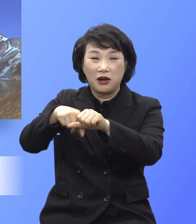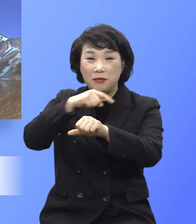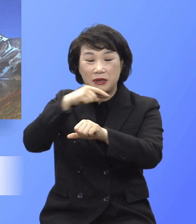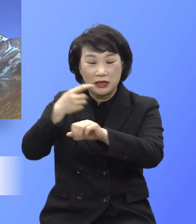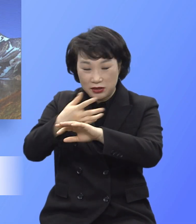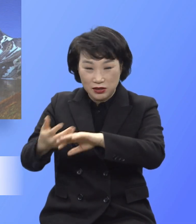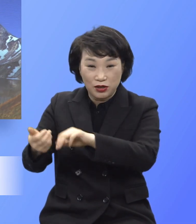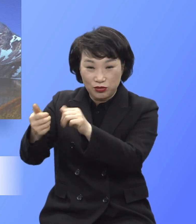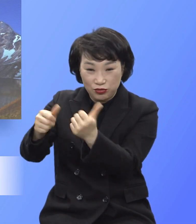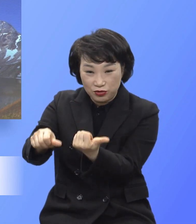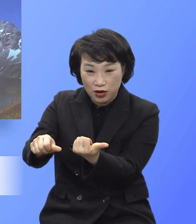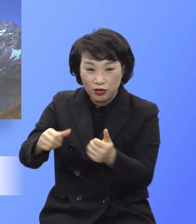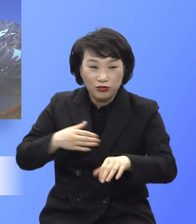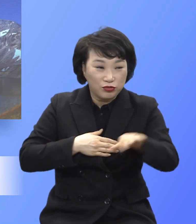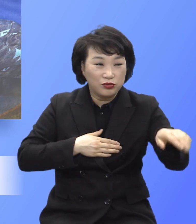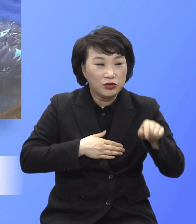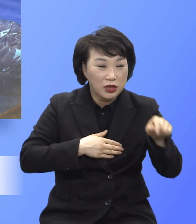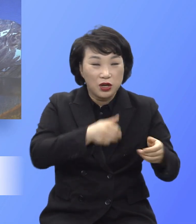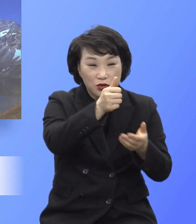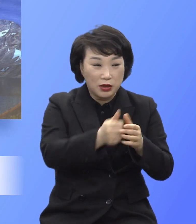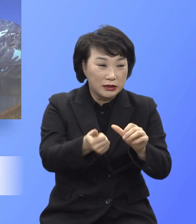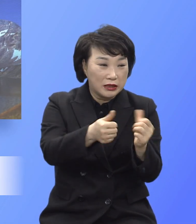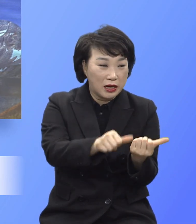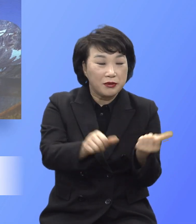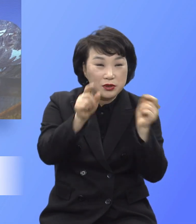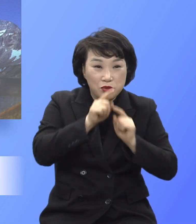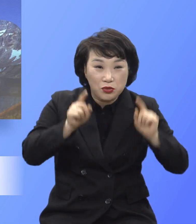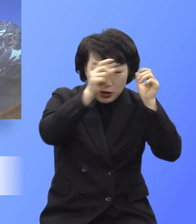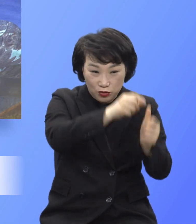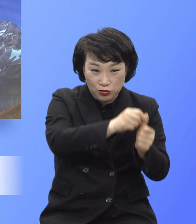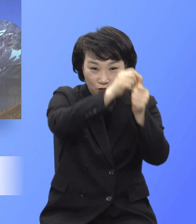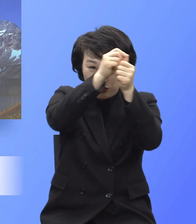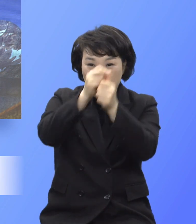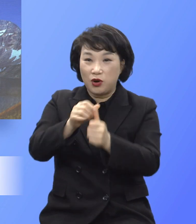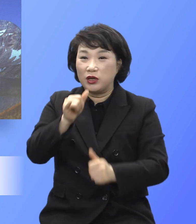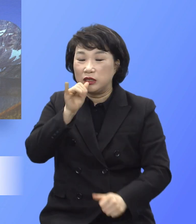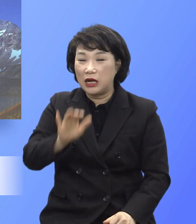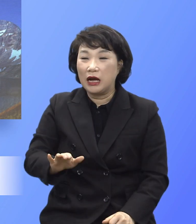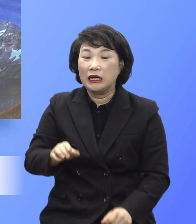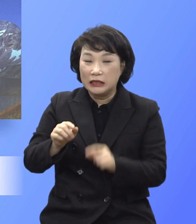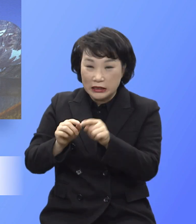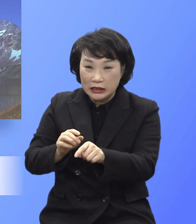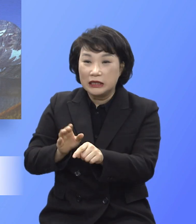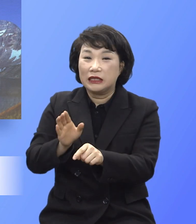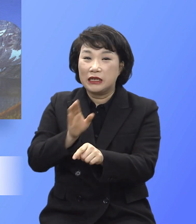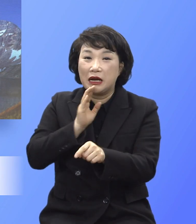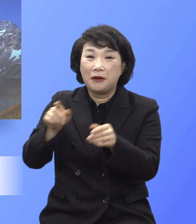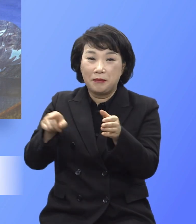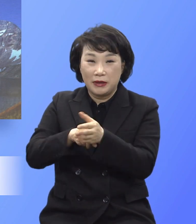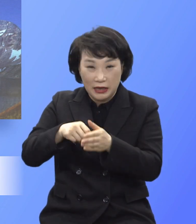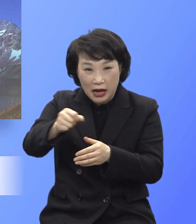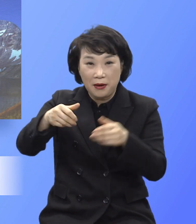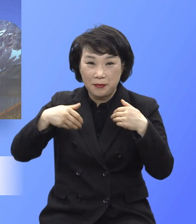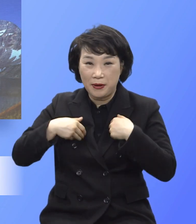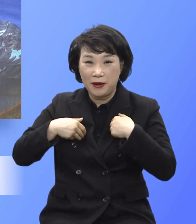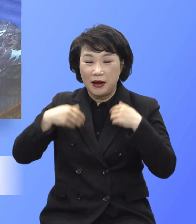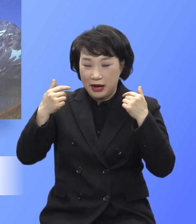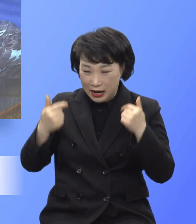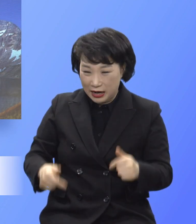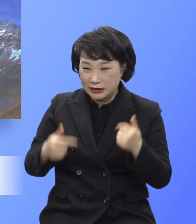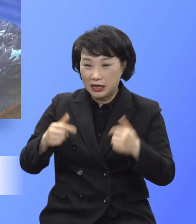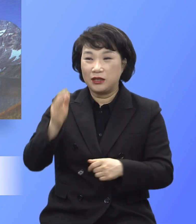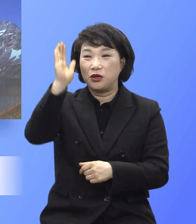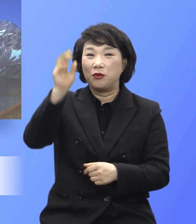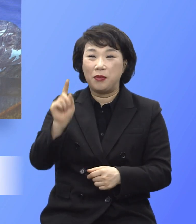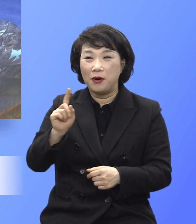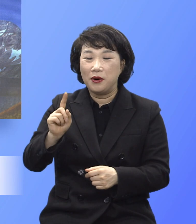피 흘려서 우리를 죄와 사망과 지옥에서 구원했다. 이 사실을 믿어라. 그리고